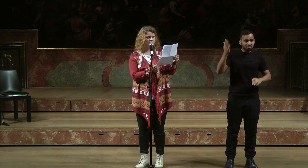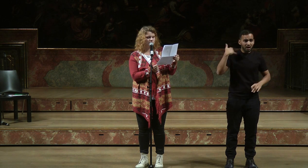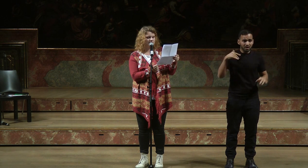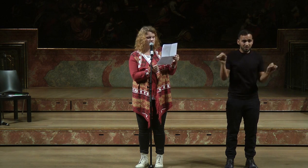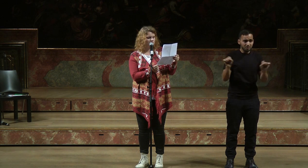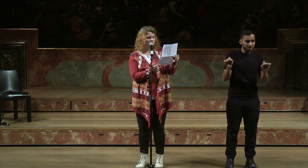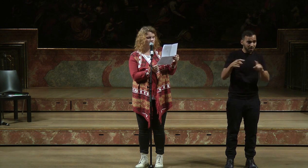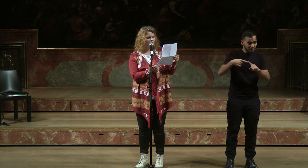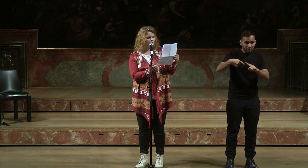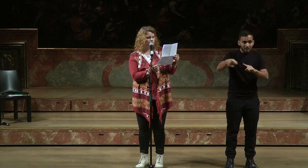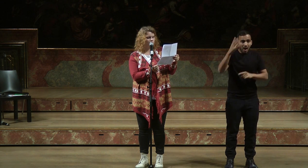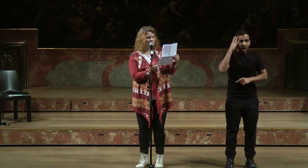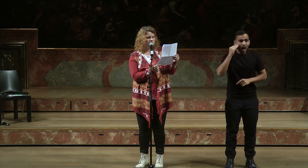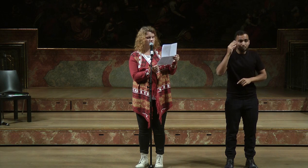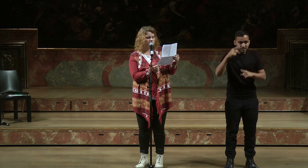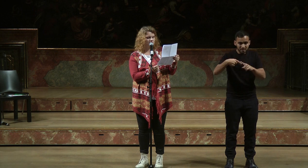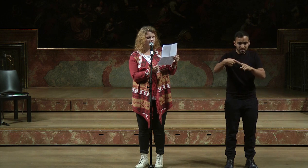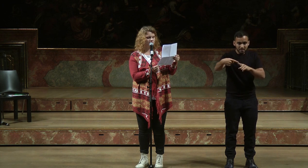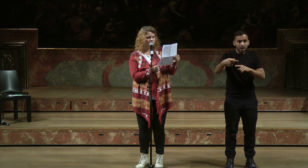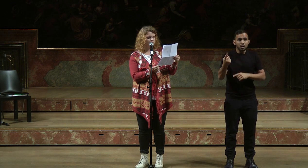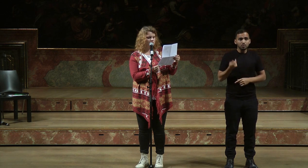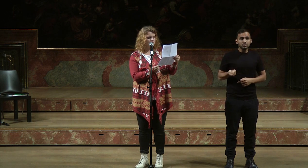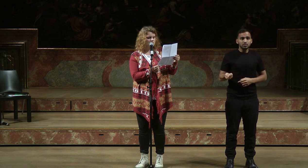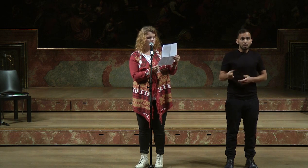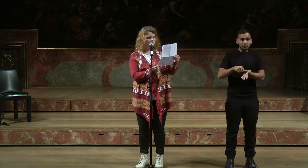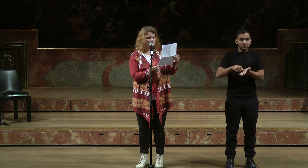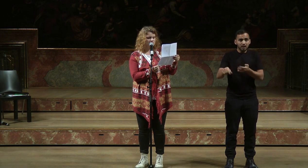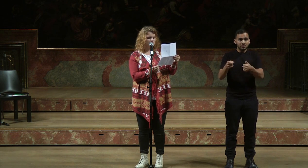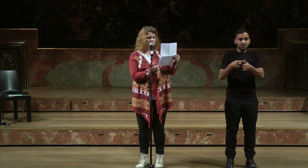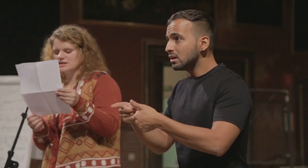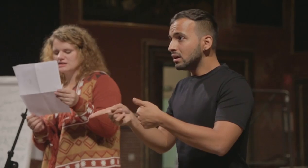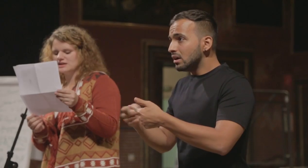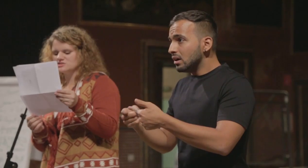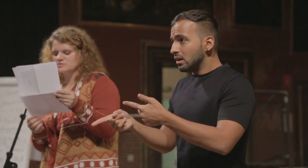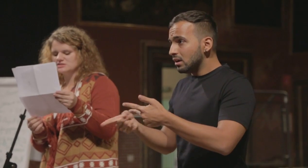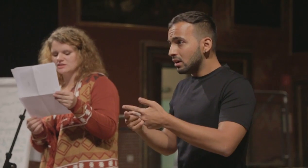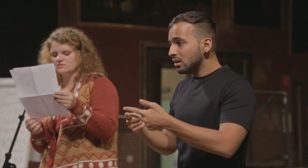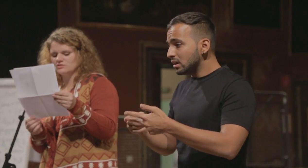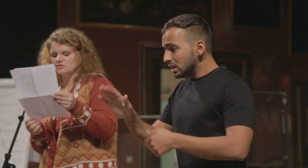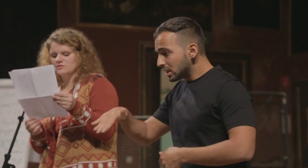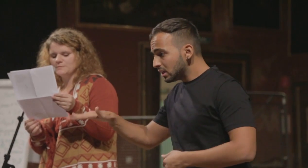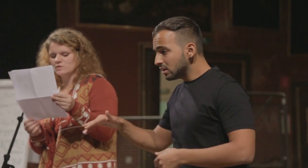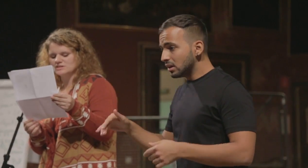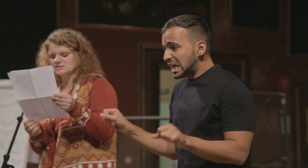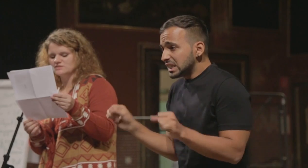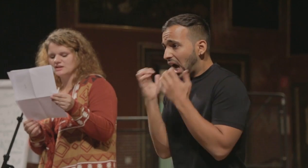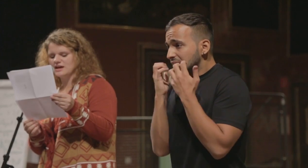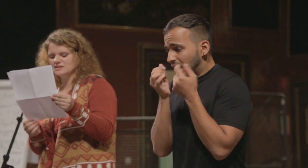und du weißt nicht, wie du die Strom- und Heizkosten begleichen sollst. Du hast Angst vor den kalten Nasenspitzen deiner Töchter. Du hast Angst vor deiner eigenen